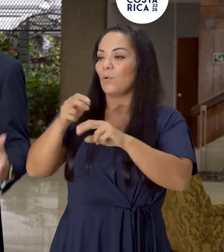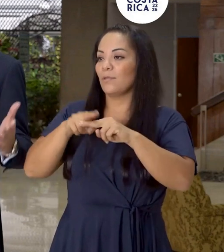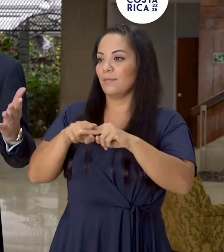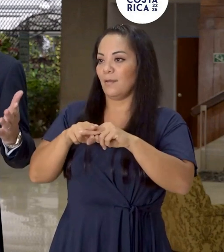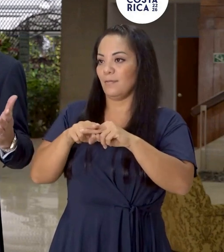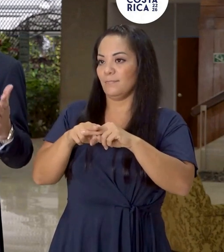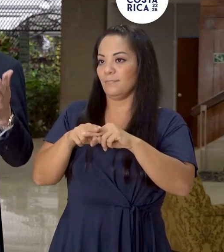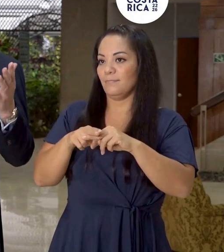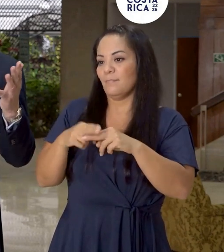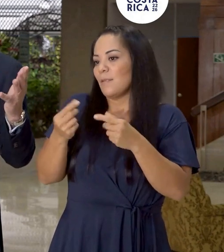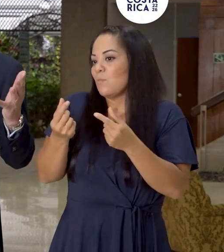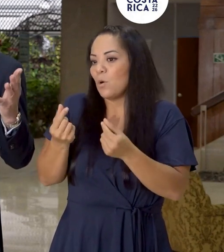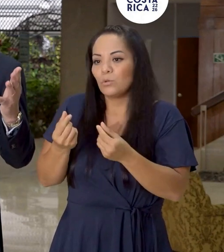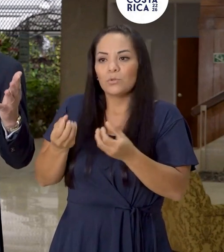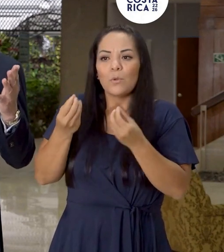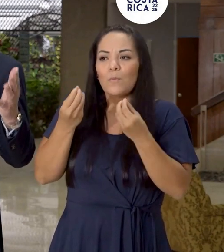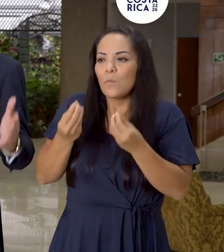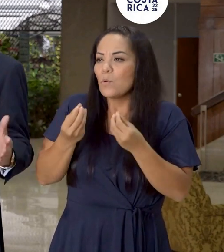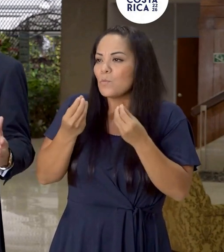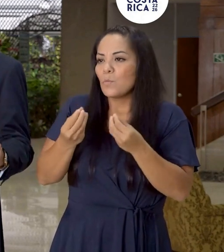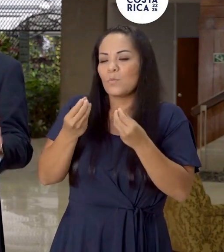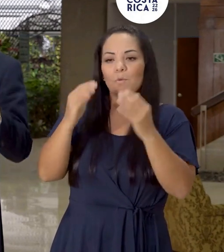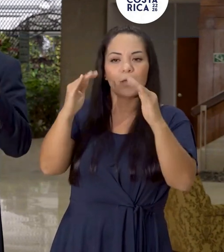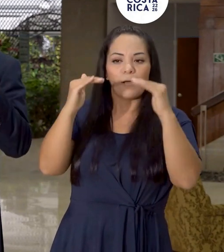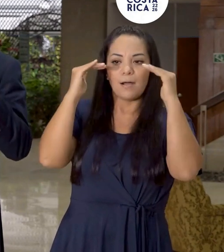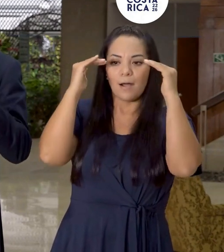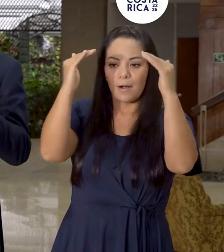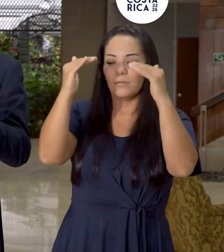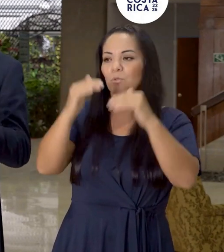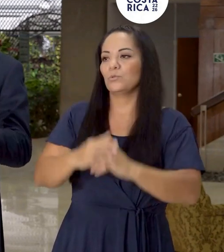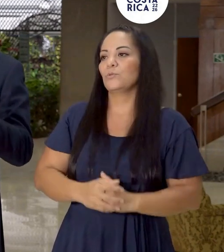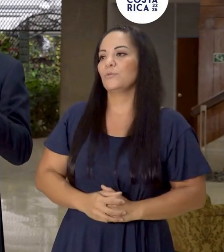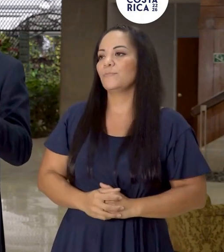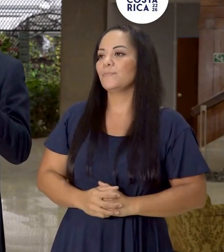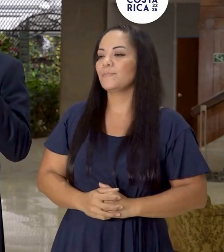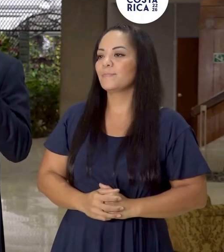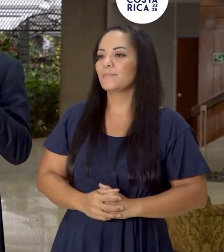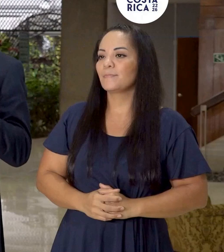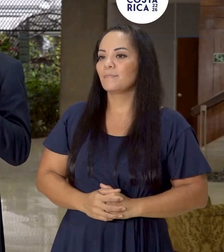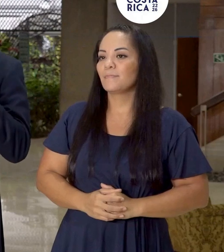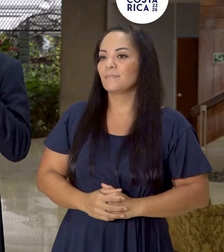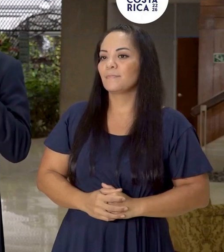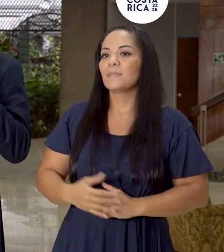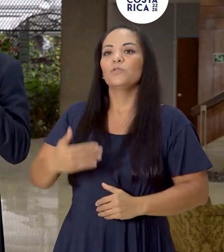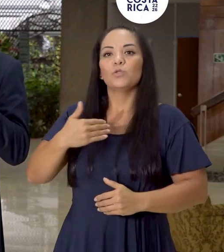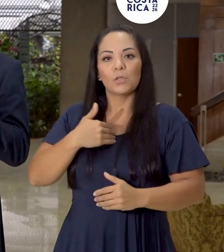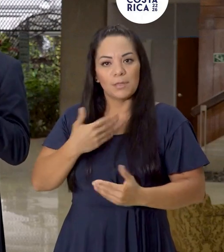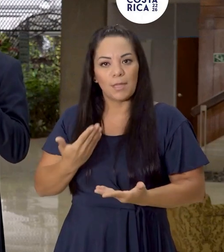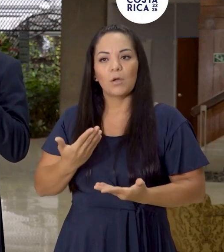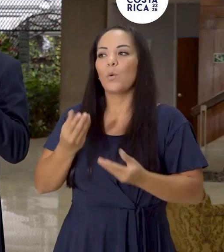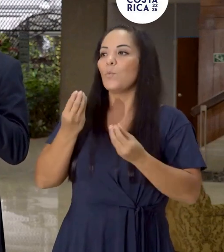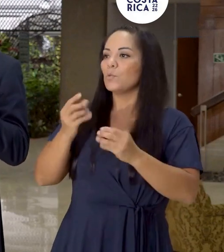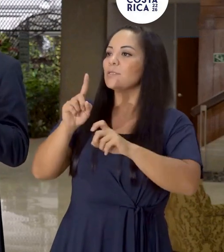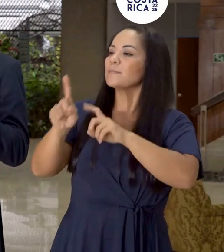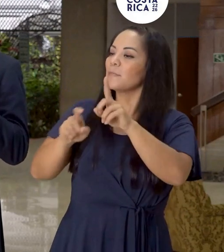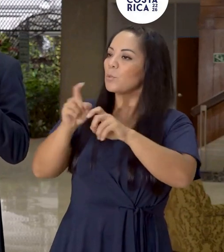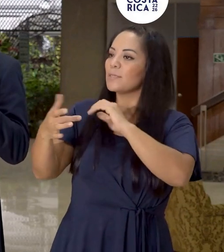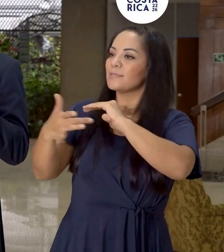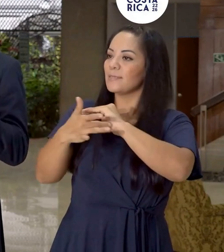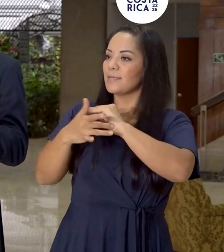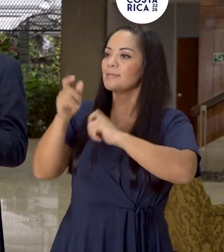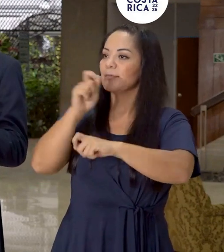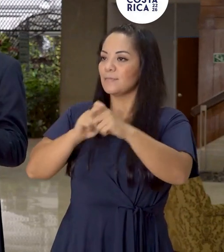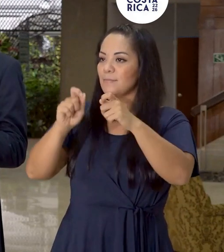de montos muy muy muy altos y tengo preguntas técnicas específicas